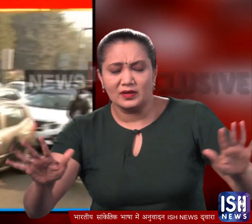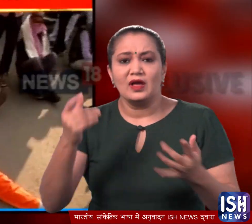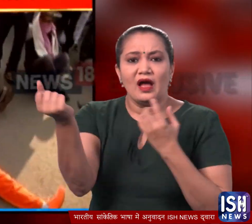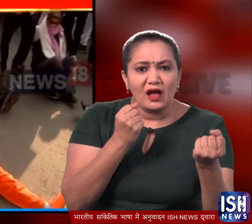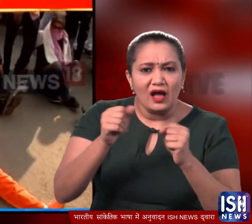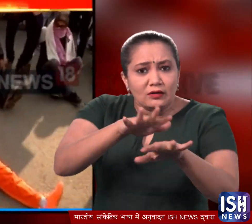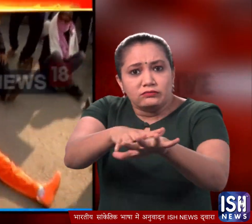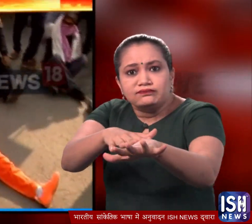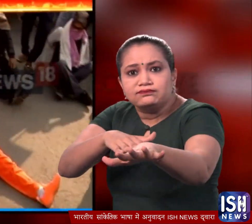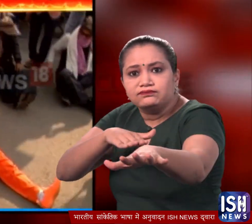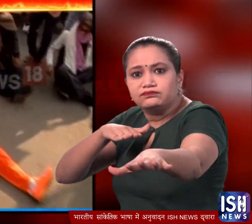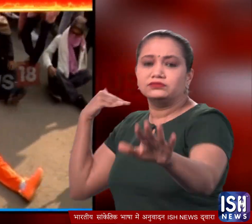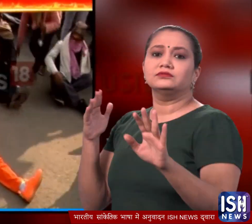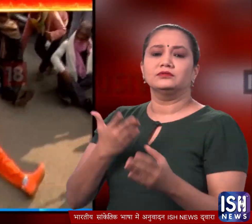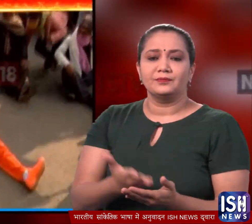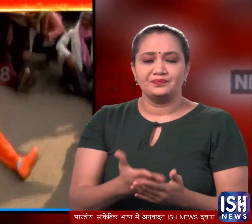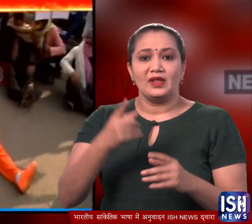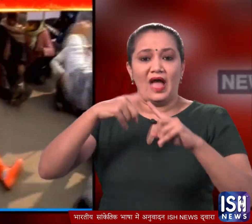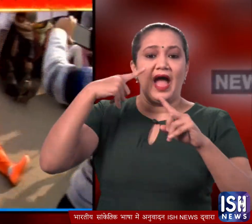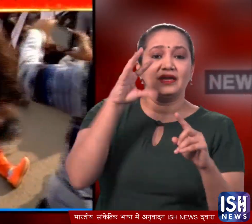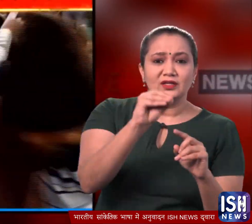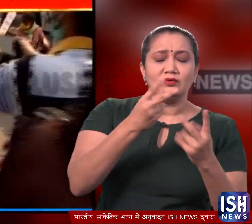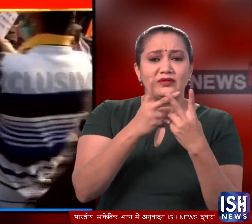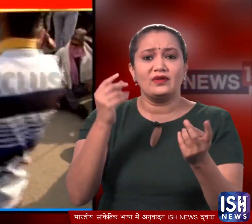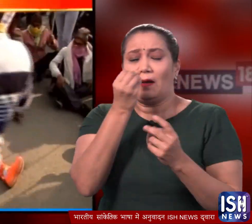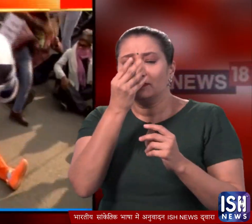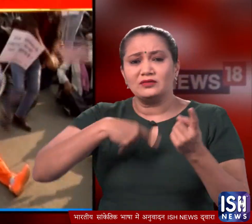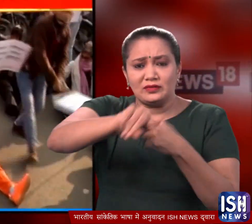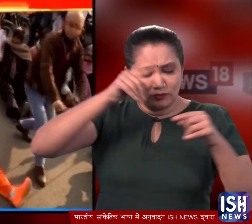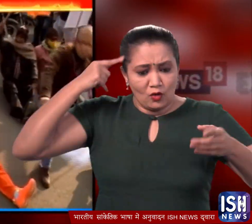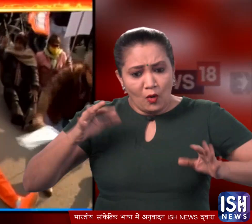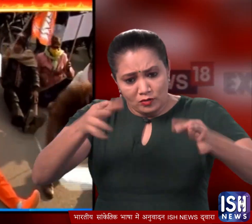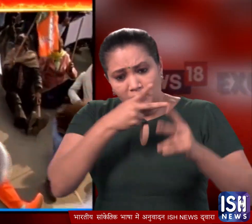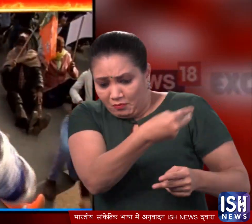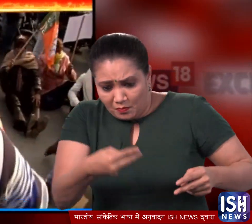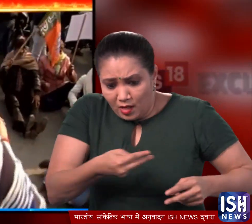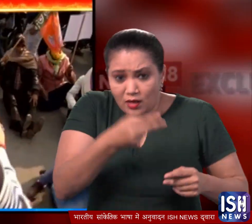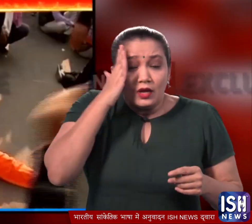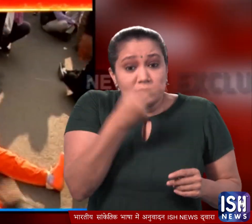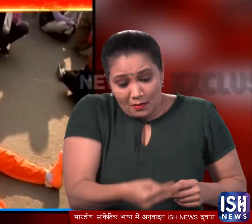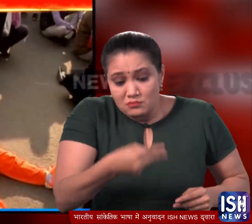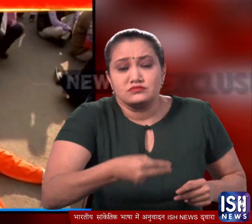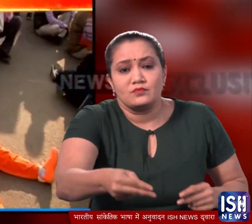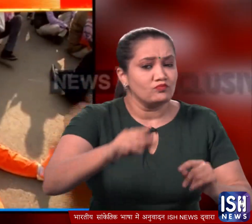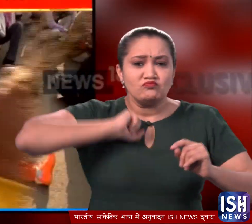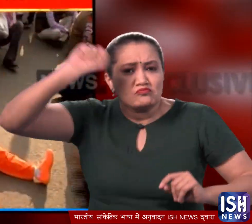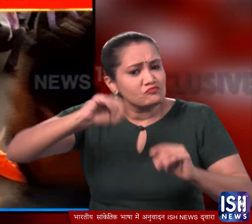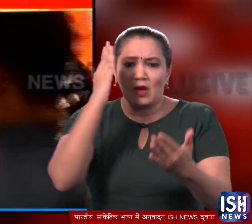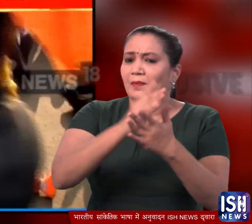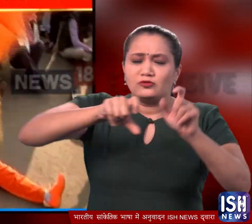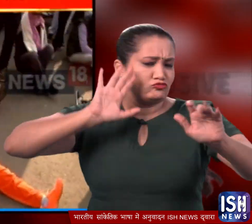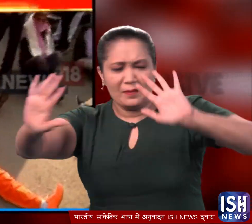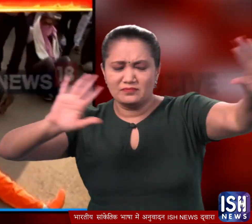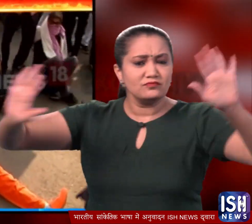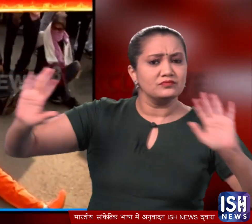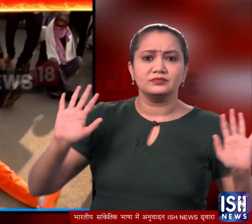लग गई। दिल्ली के आईटीओ चौराहे पर तो पार्टी कार्यकर्ता सड़क पर ही लेट गए और नारे लगाते हुए लोगों को रोकने लगे।